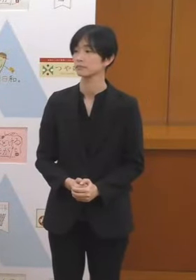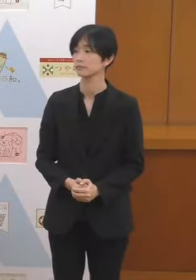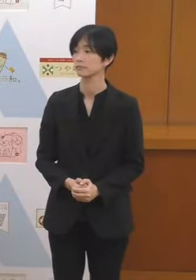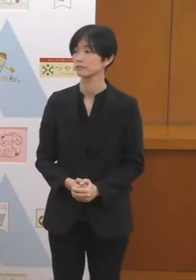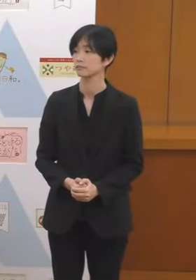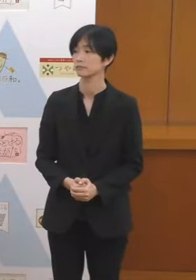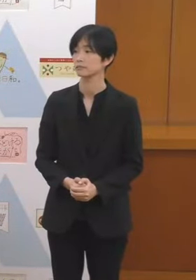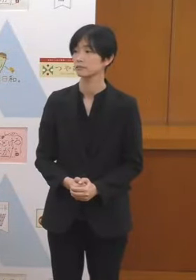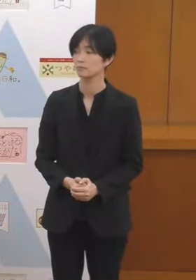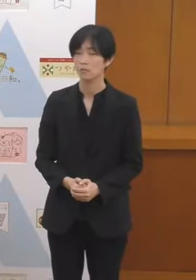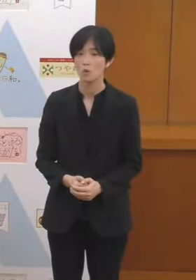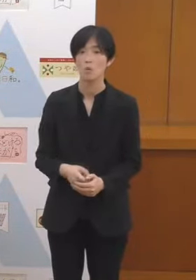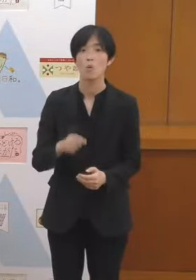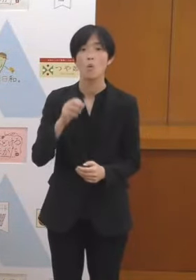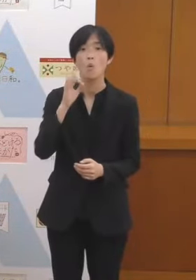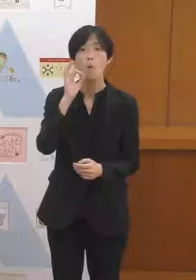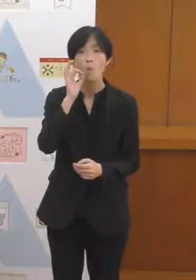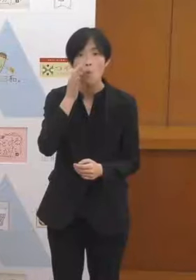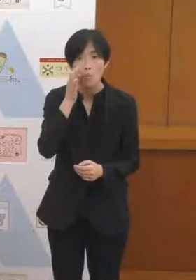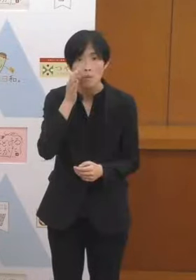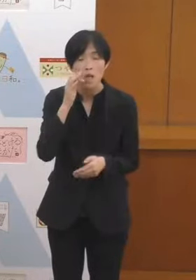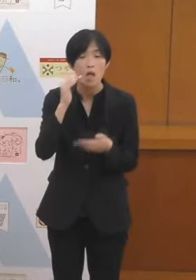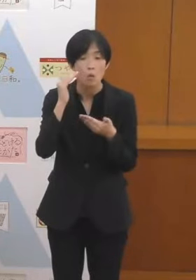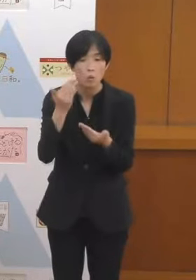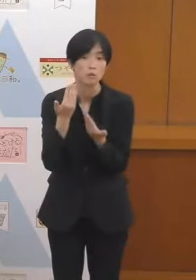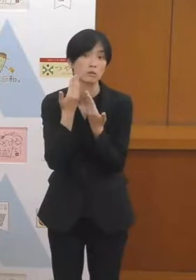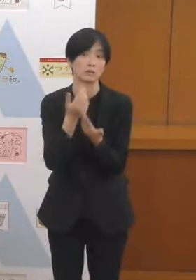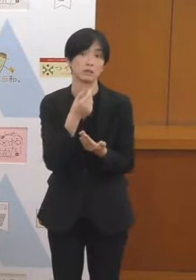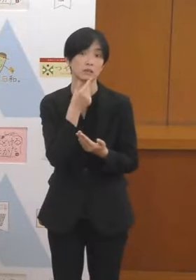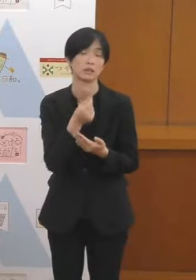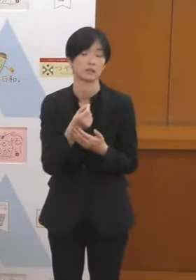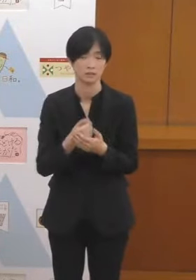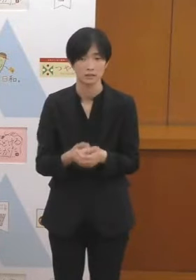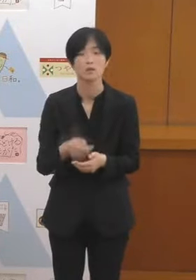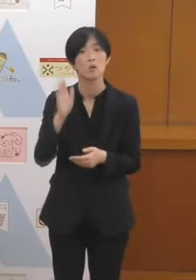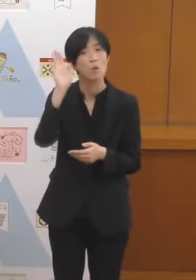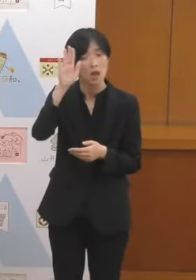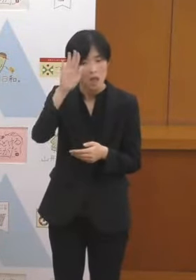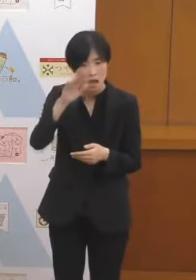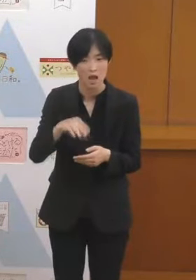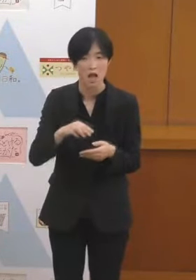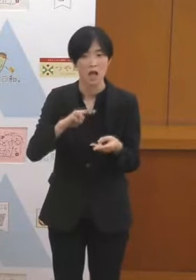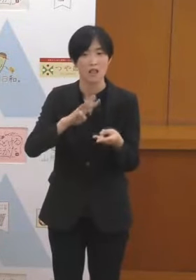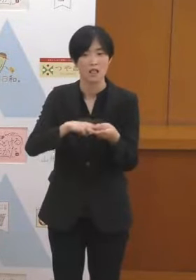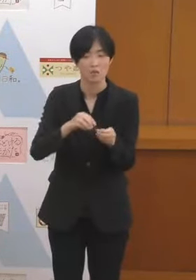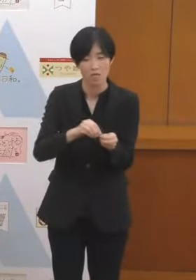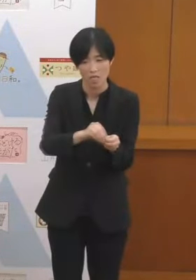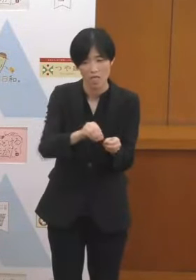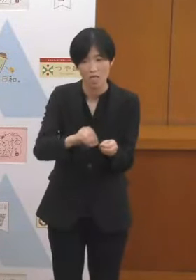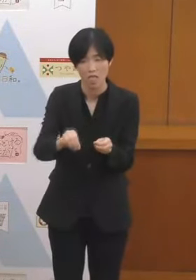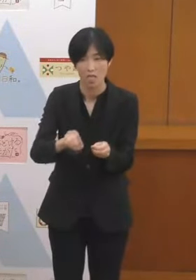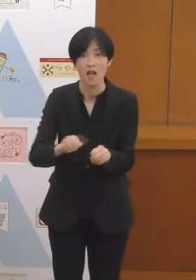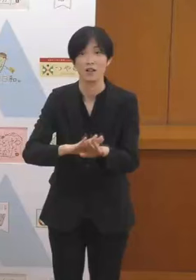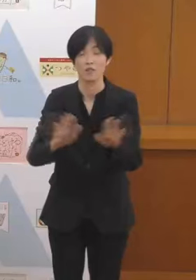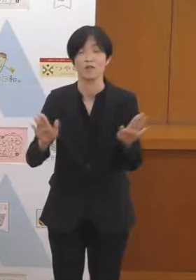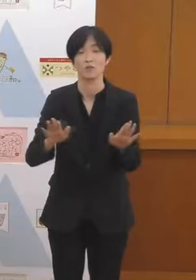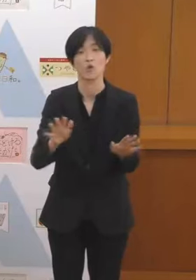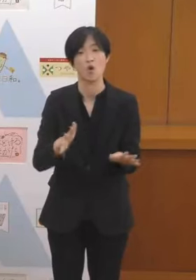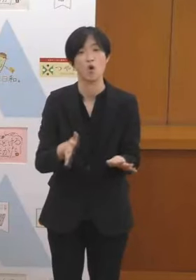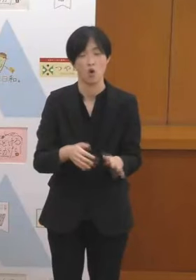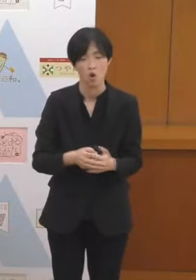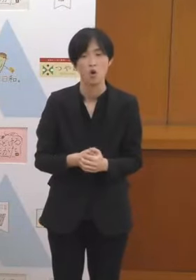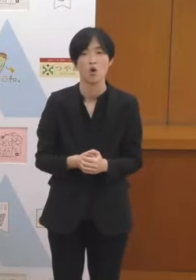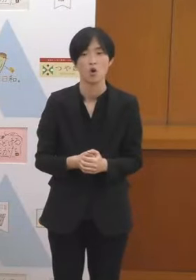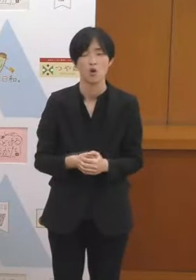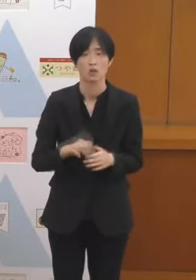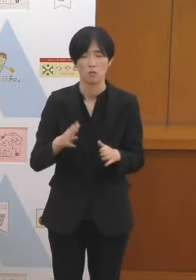えっとですお米米作りについてなんですけれどもこれからもうあの田上の時期差しからとしていてですねまただまもう今日